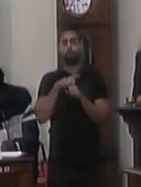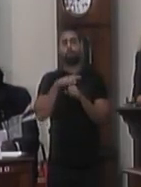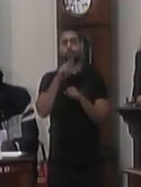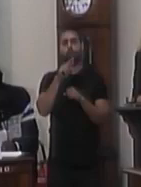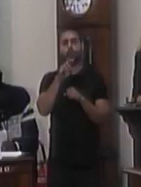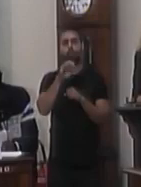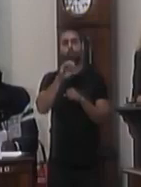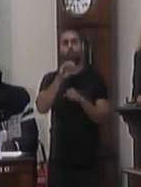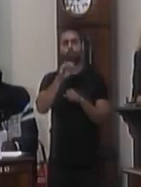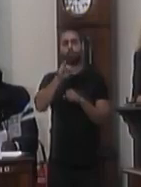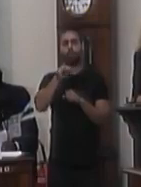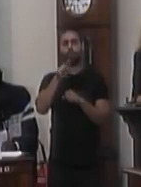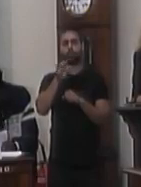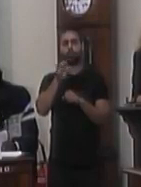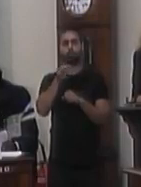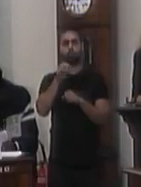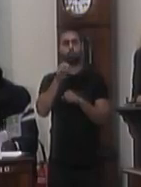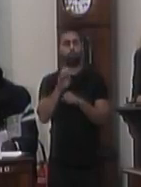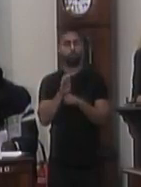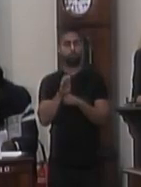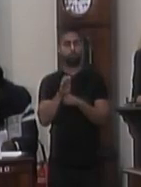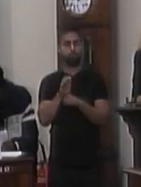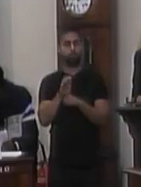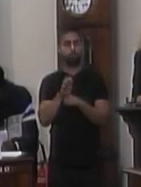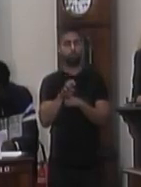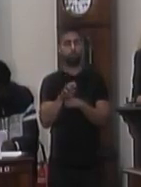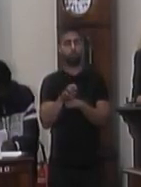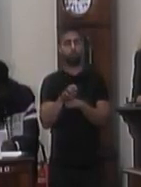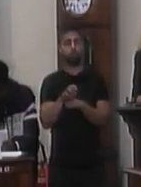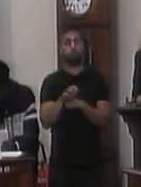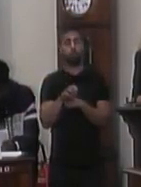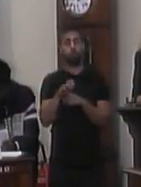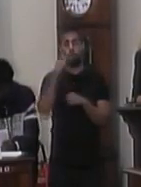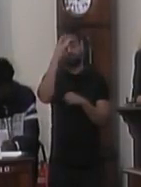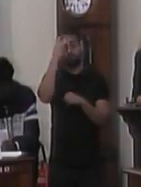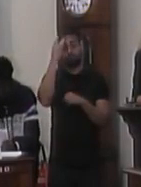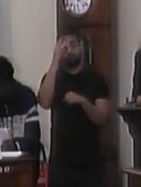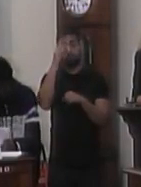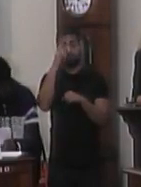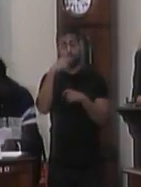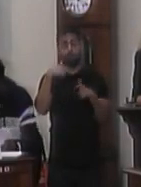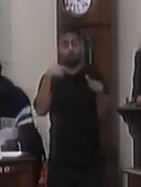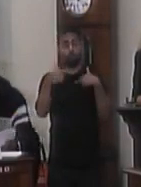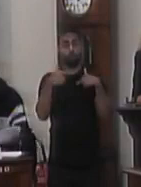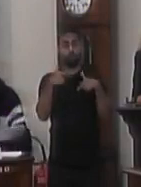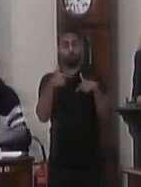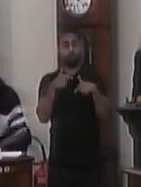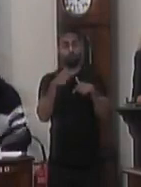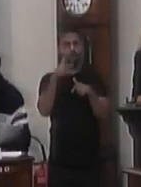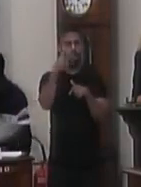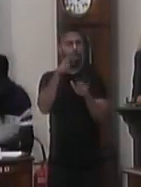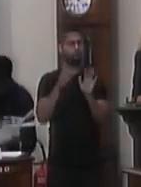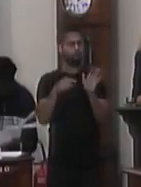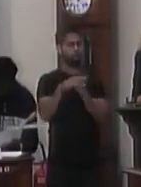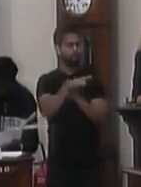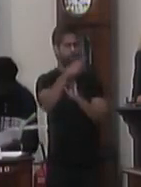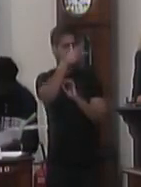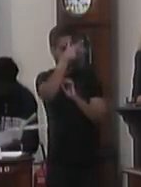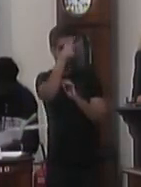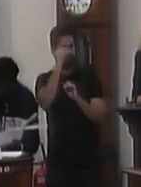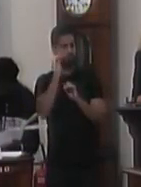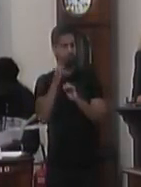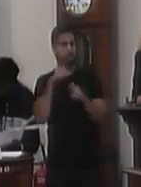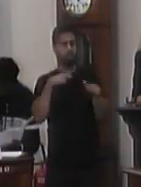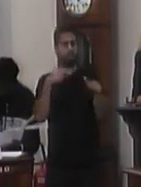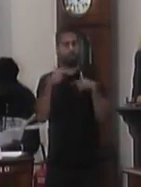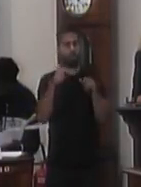da alíquota de contribuição do servidor. A Prefeitura já está trabalhando com essa hipótese, ela vai fazer